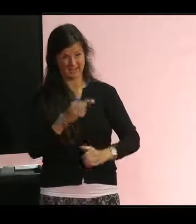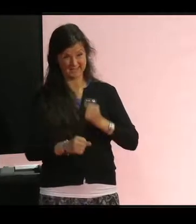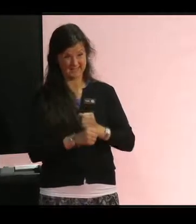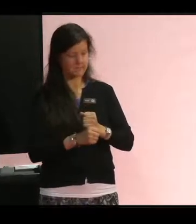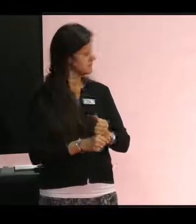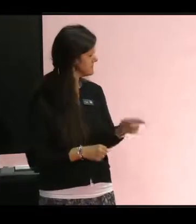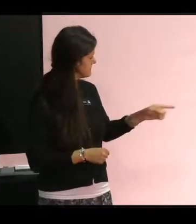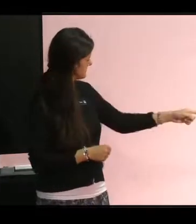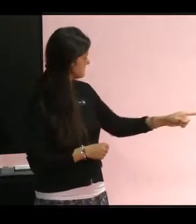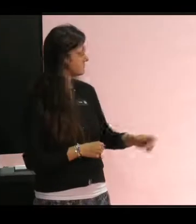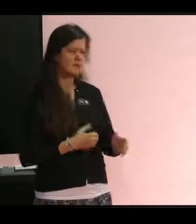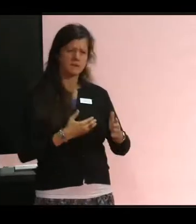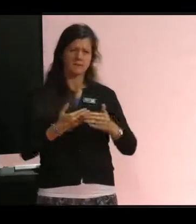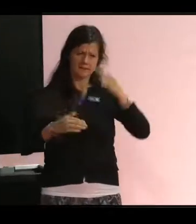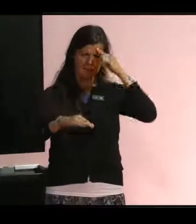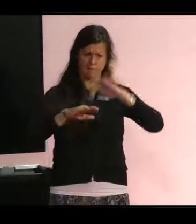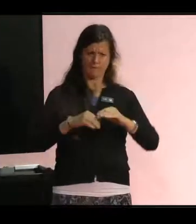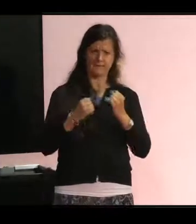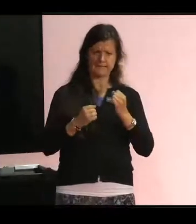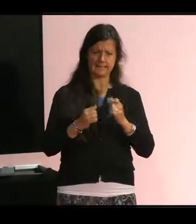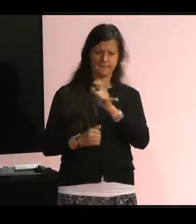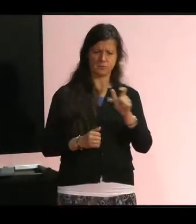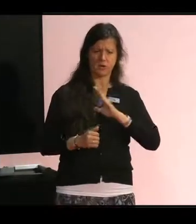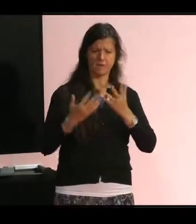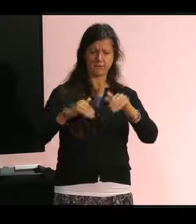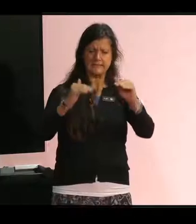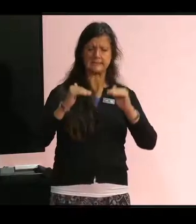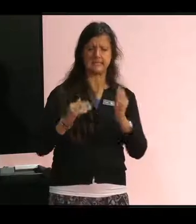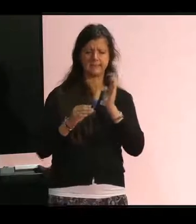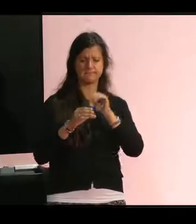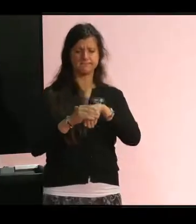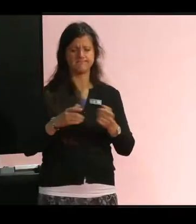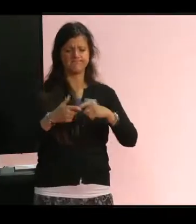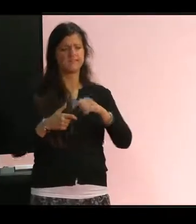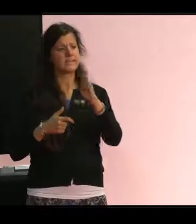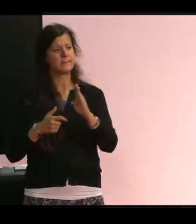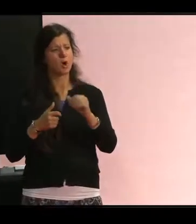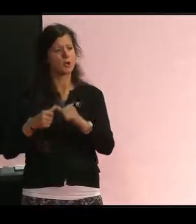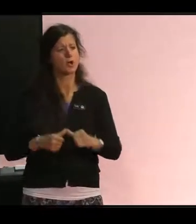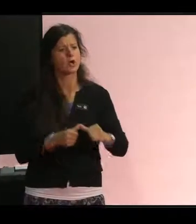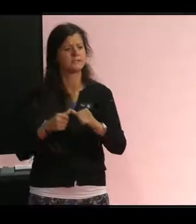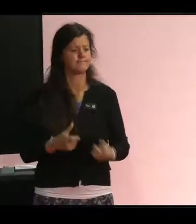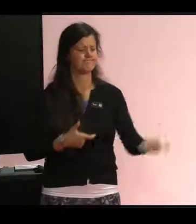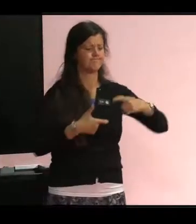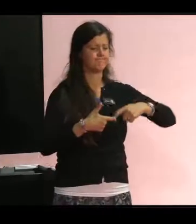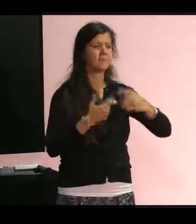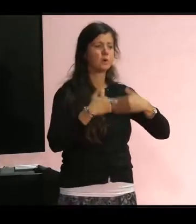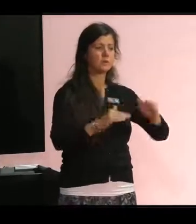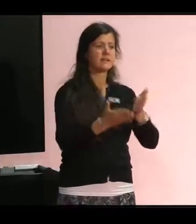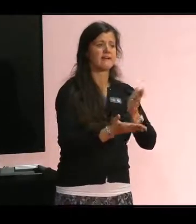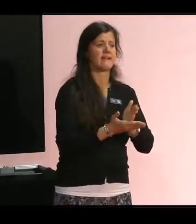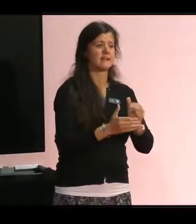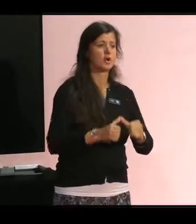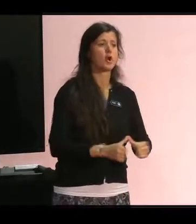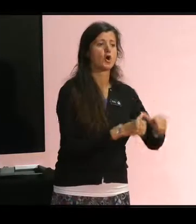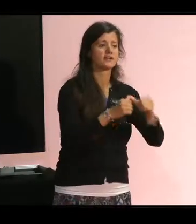Varför ser du att det är viktigt att ta med personer med funktionsnedsättning i klimatrörelsen kopplat till funktionsrätt? Jo, men det gör